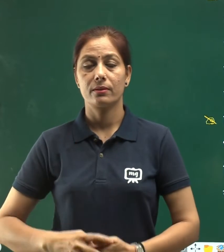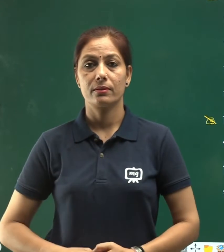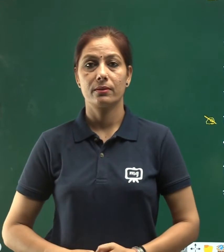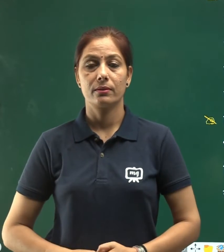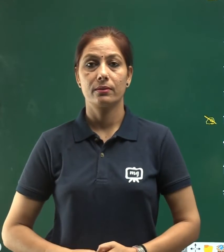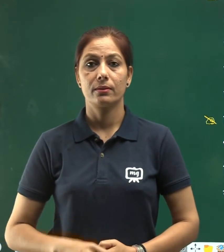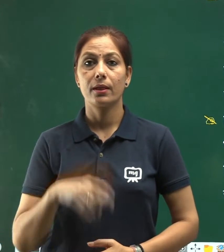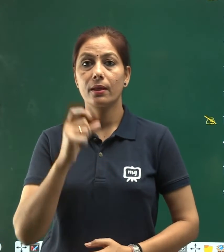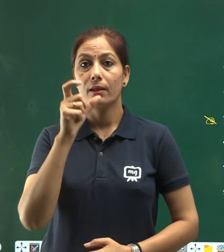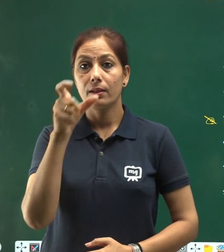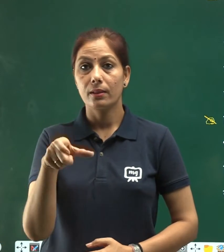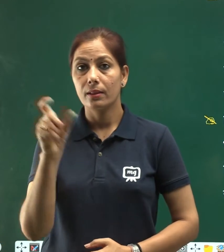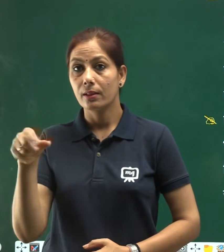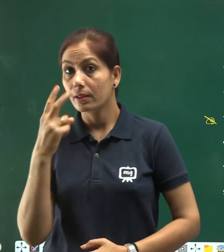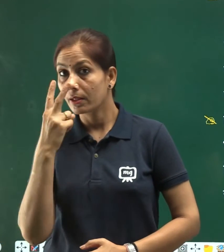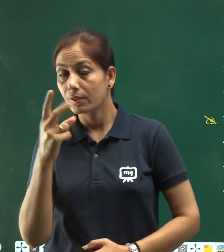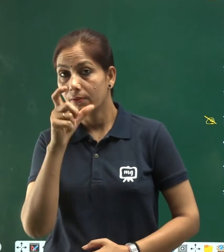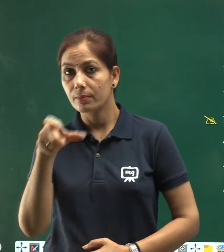दर्शक